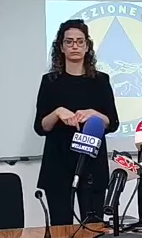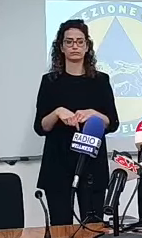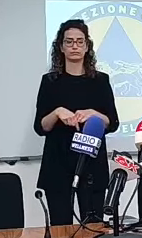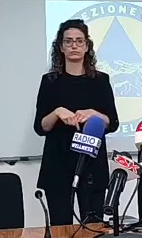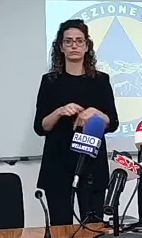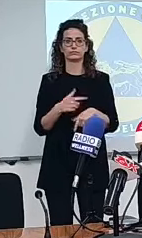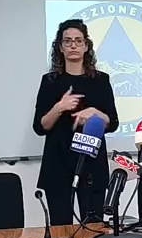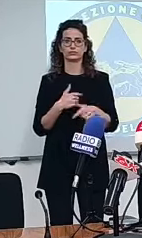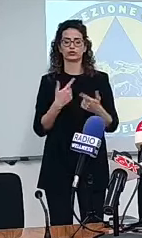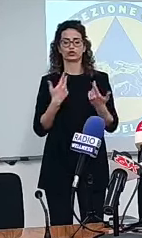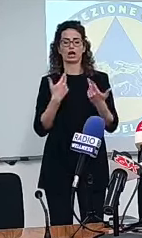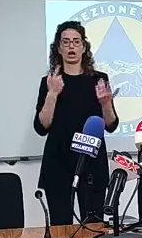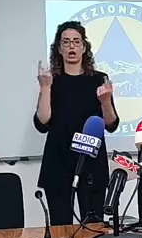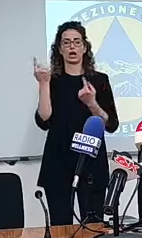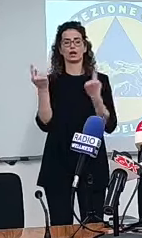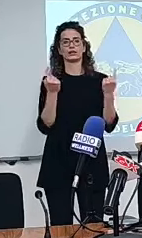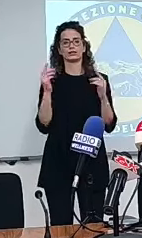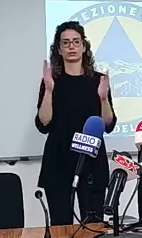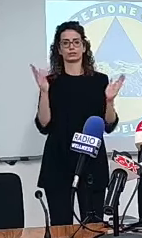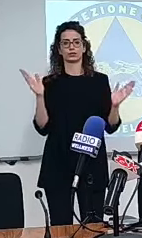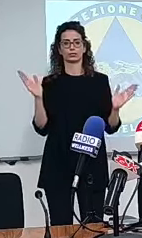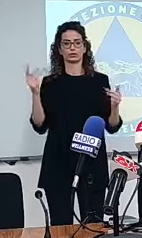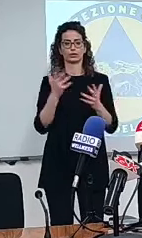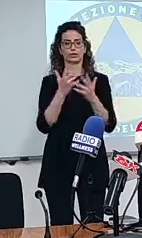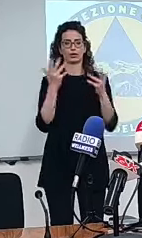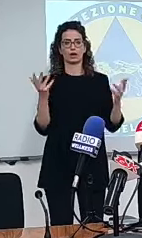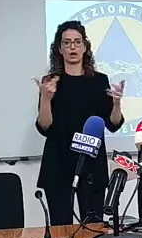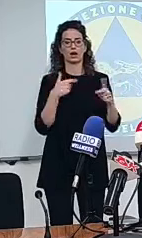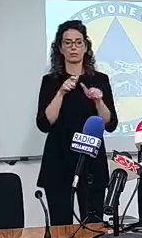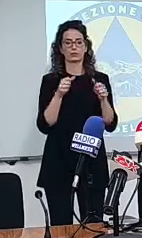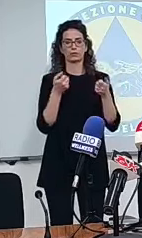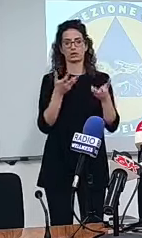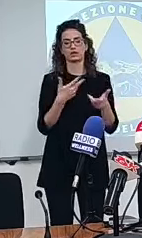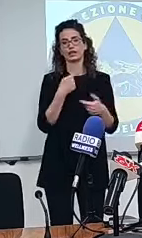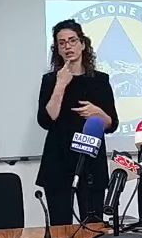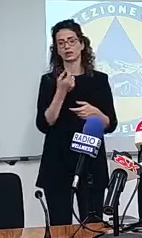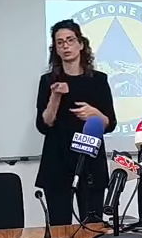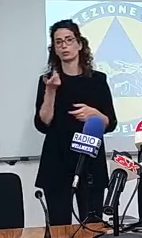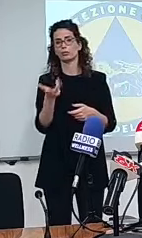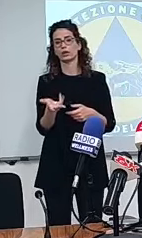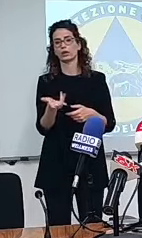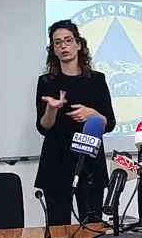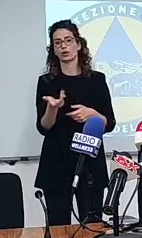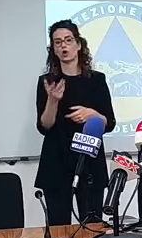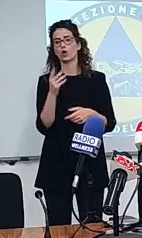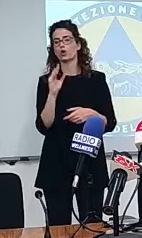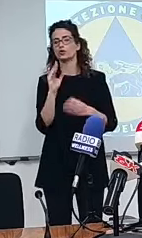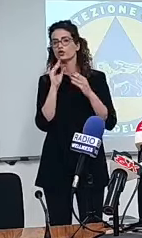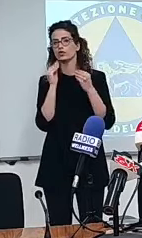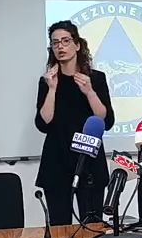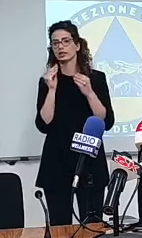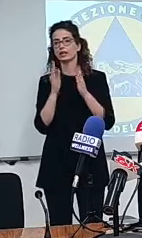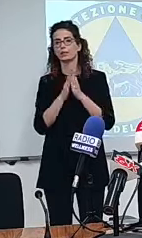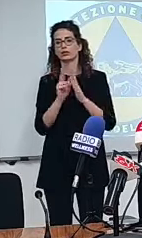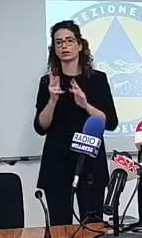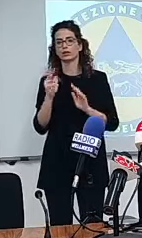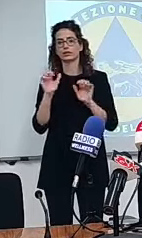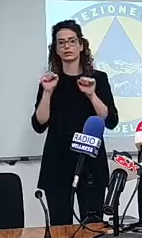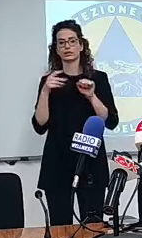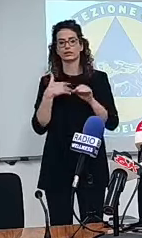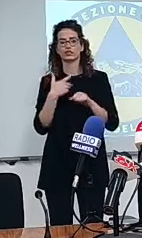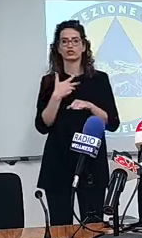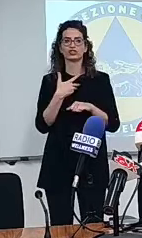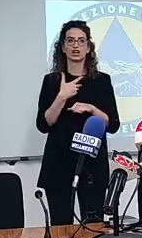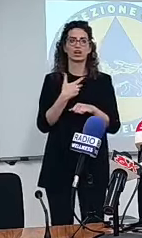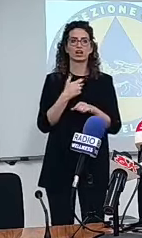quadro complessivo di quanti potrebbero essere. Vi dico un numero che mi ha detto la giovanile pastorale del Triveneto, dicono che parlano circa